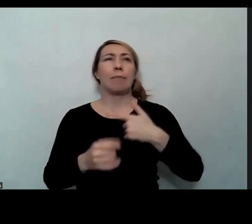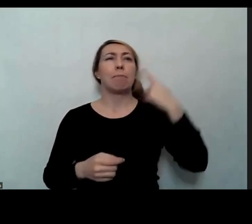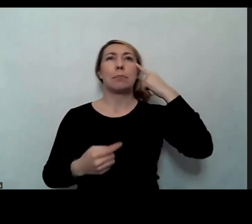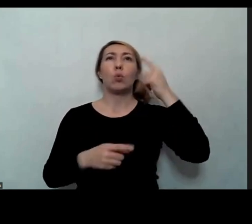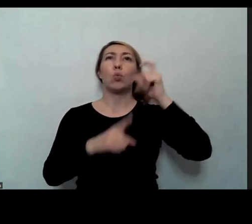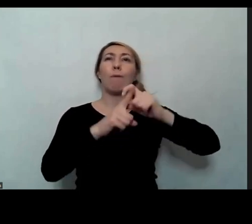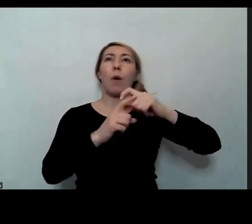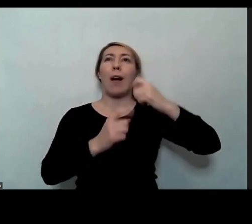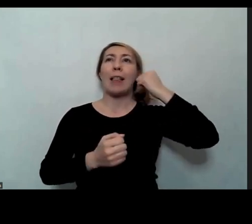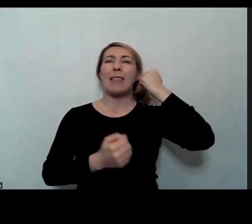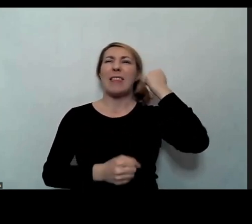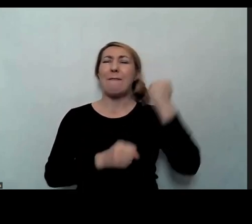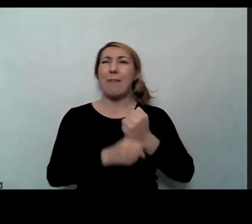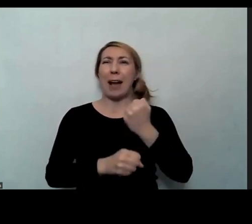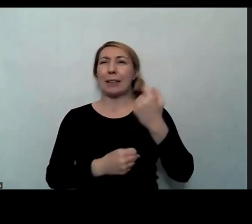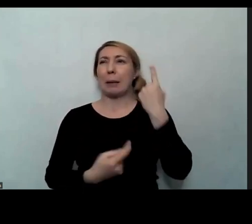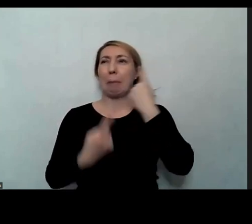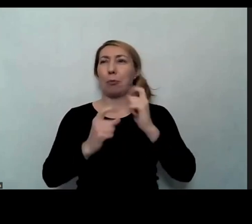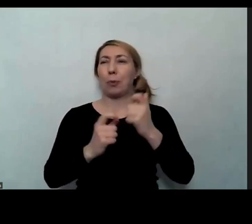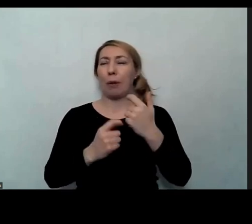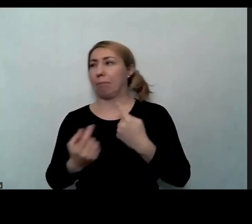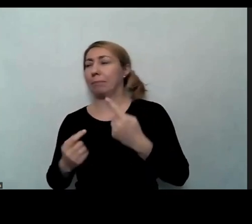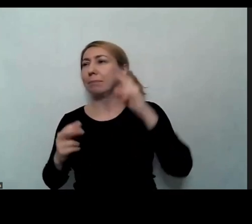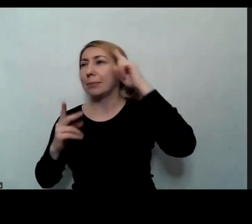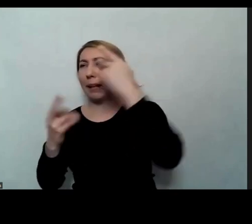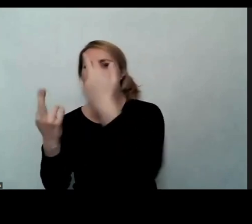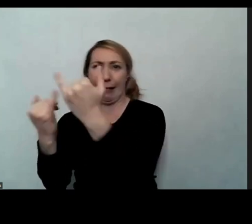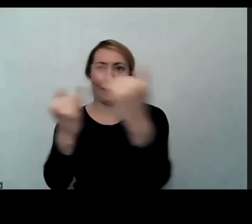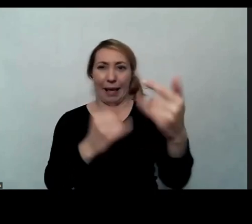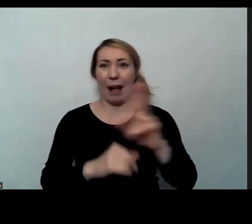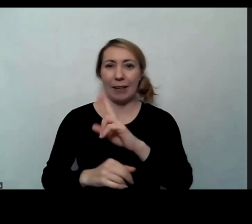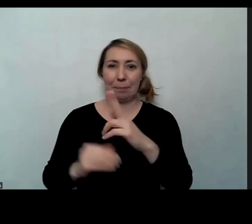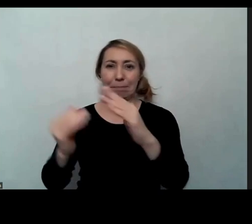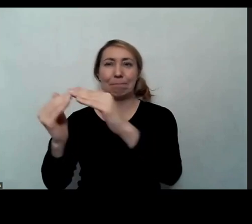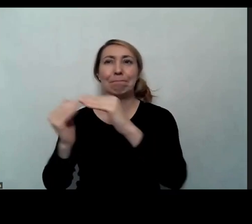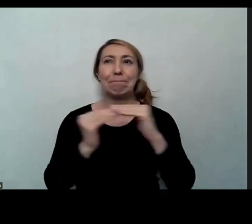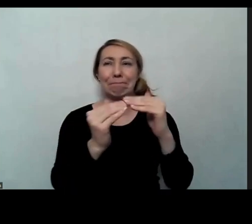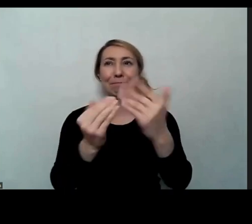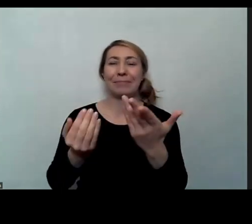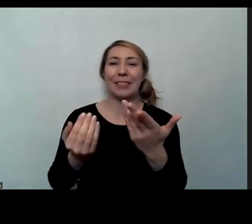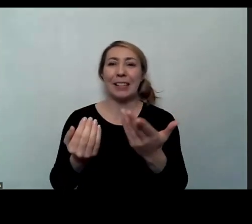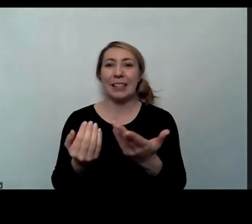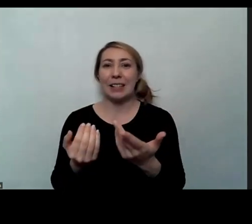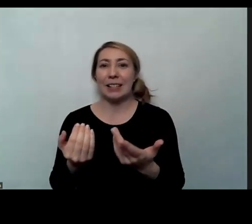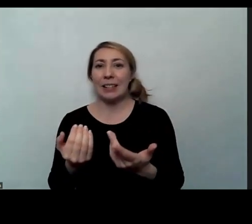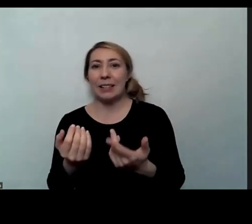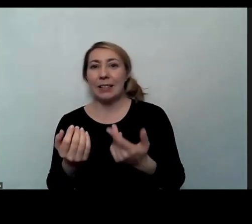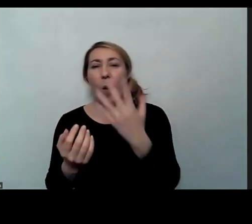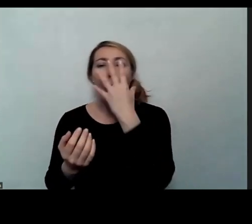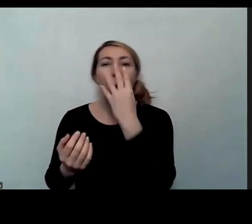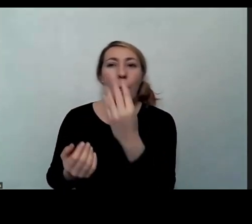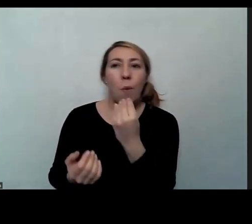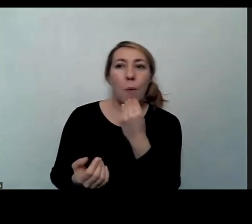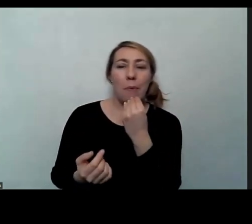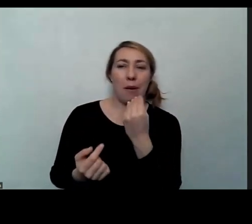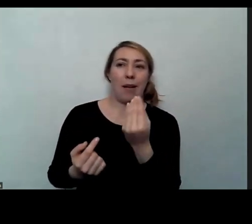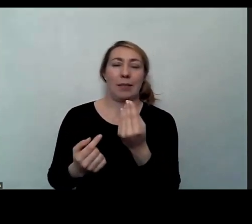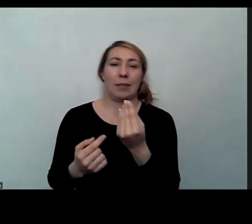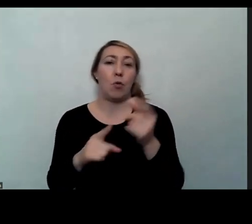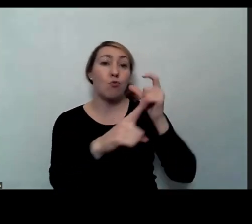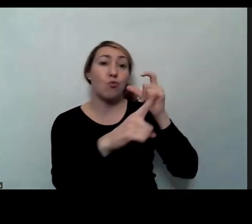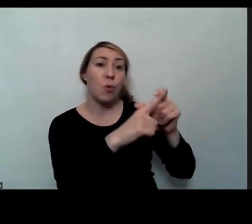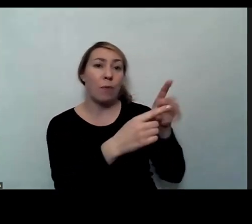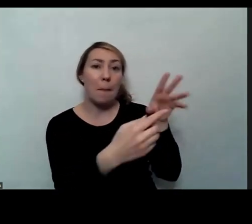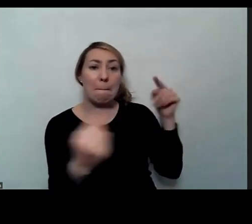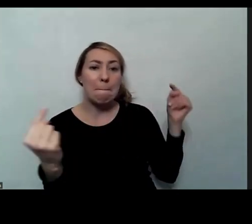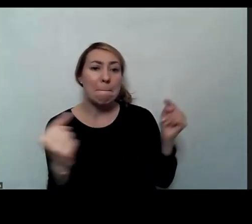twardy. No i tutaj też ta kwestia zgodności ilustracji do pojęcia, które miało